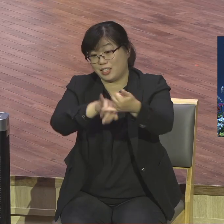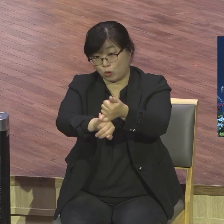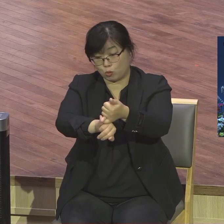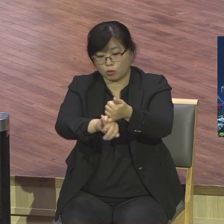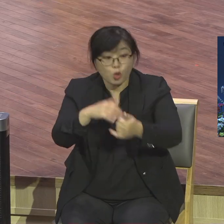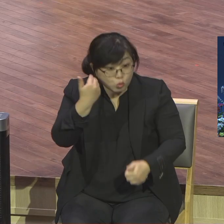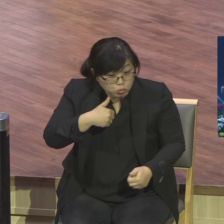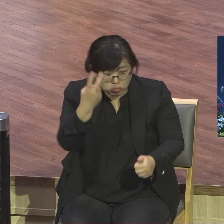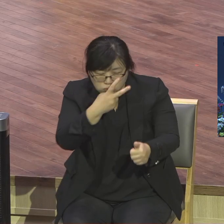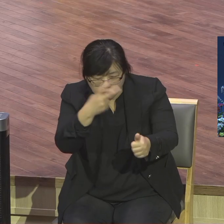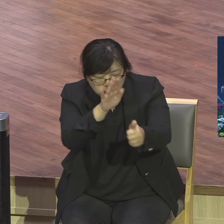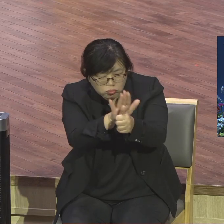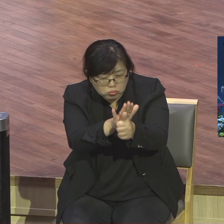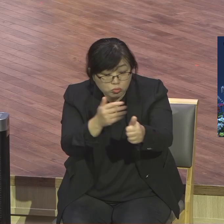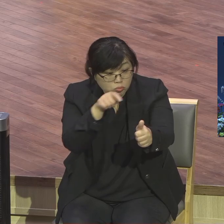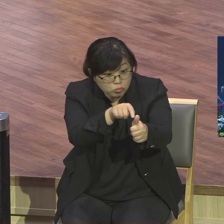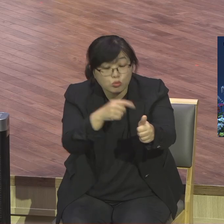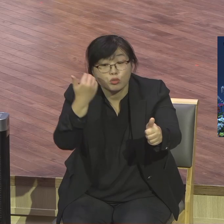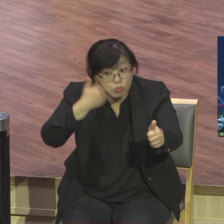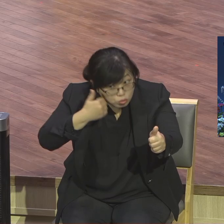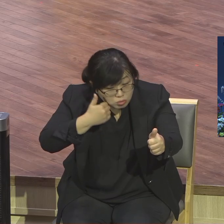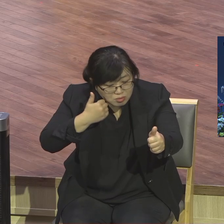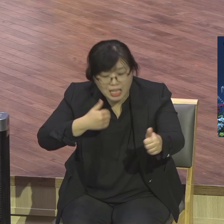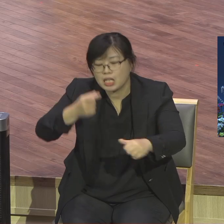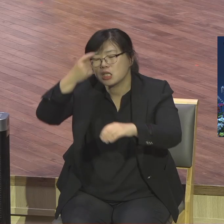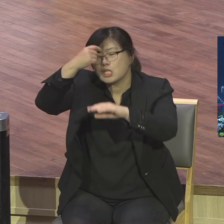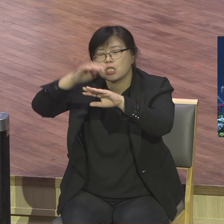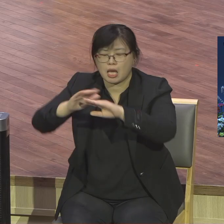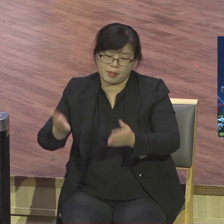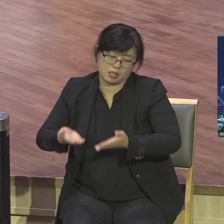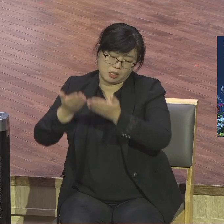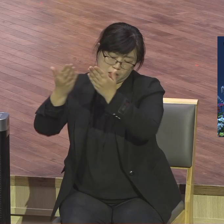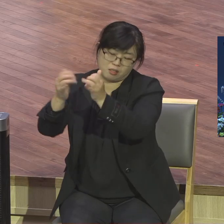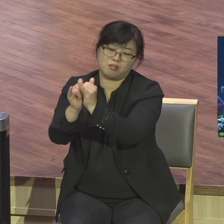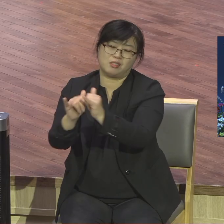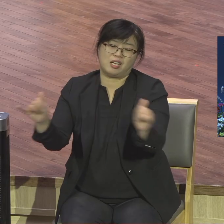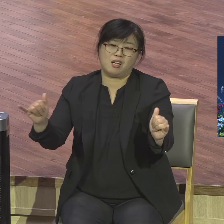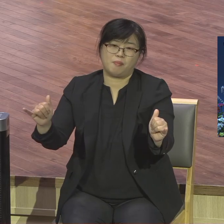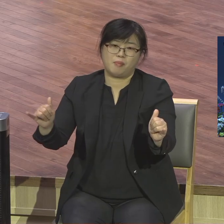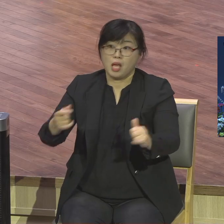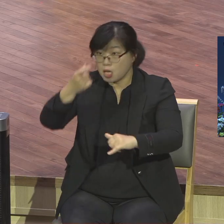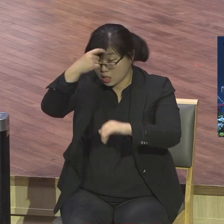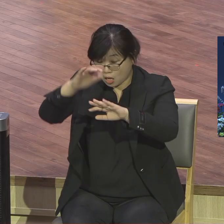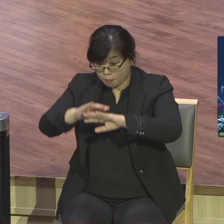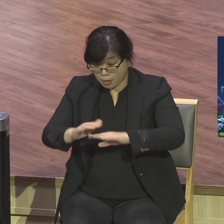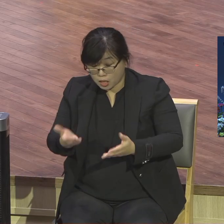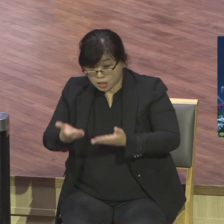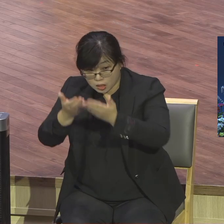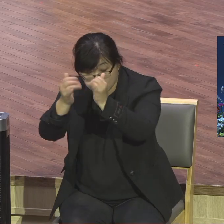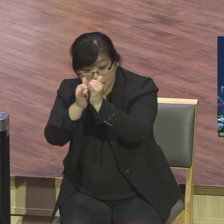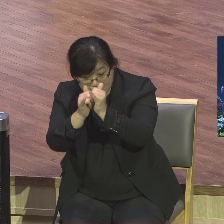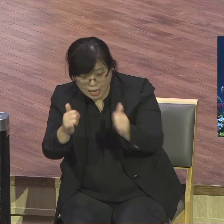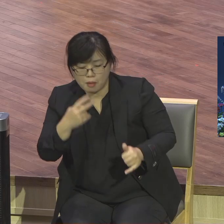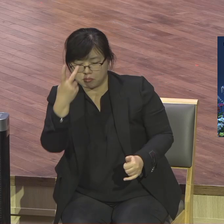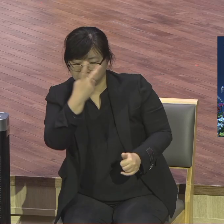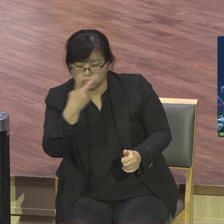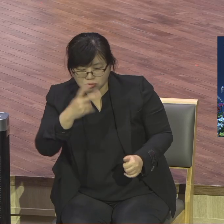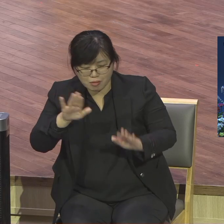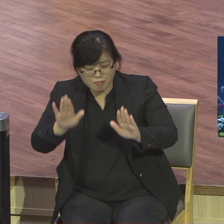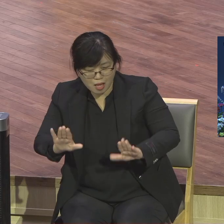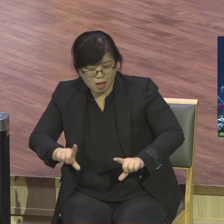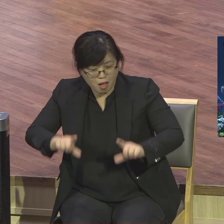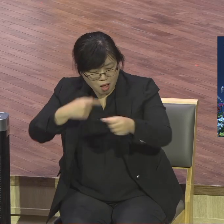사람과 함께 있겠다 연초부터 연말까지 연계전 성도는 말씀이 이끄는 은약의 여정을 가면서